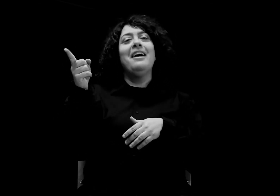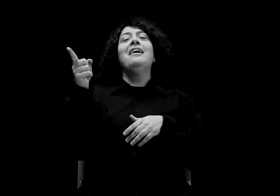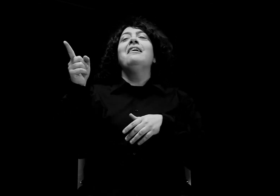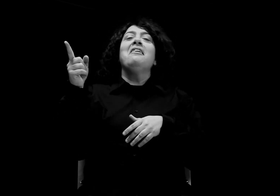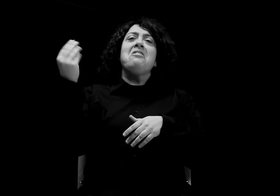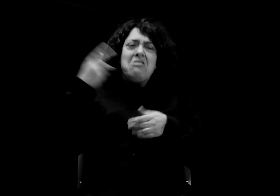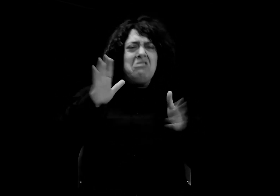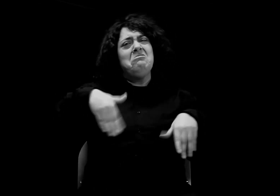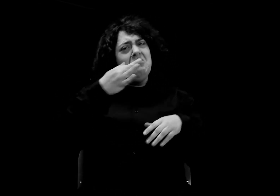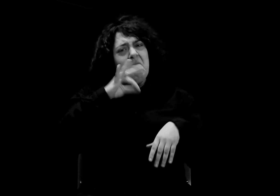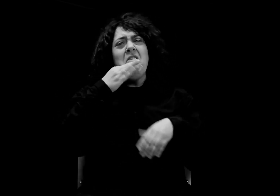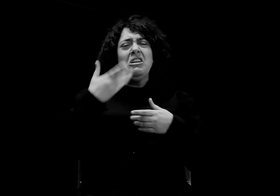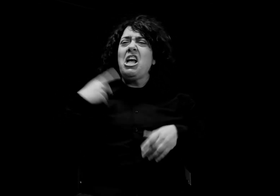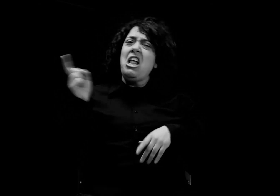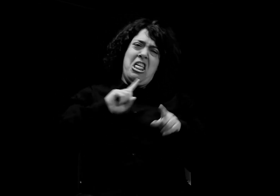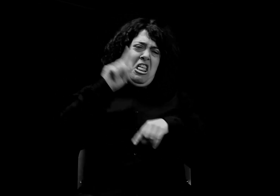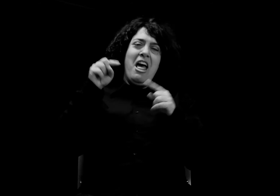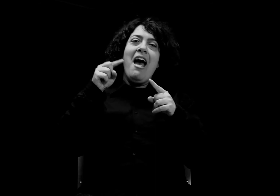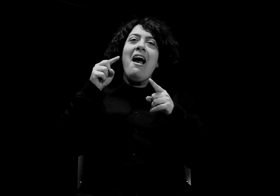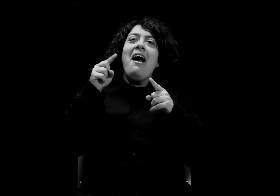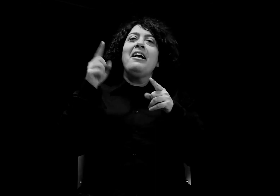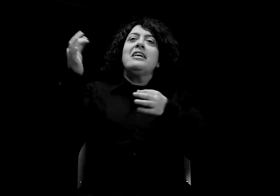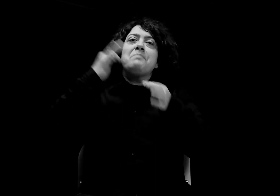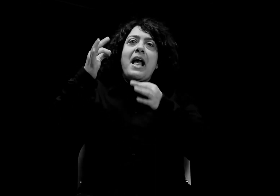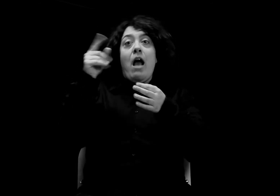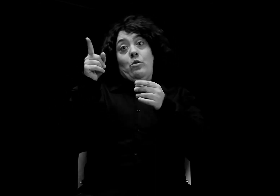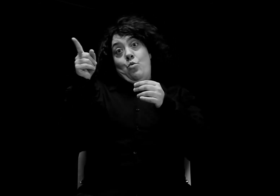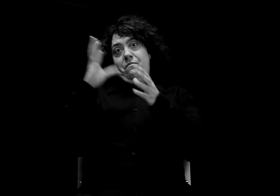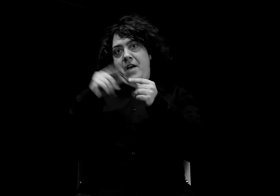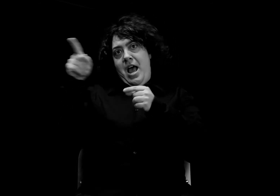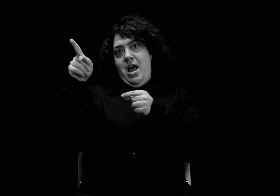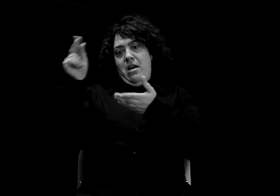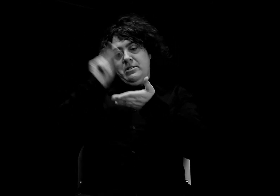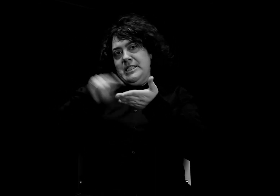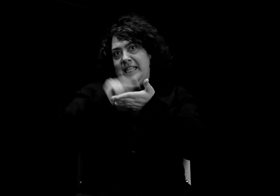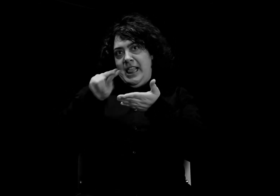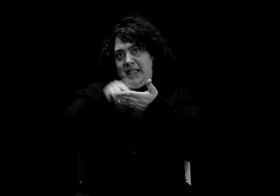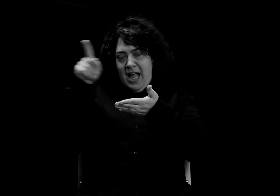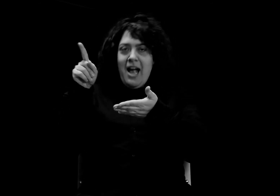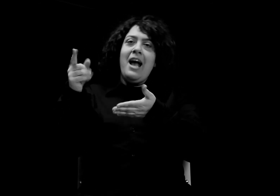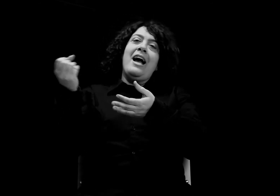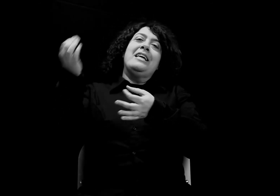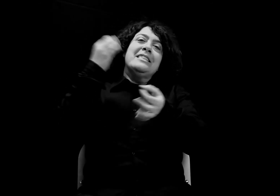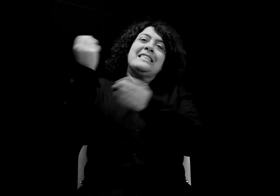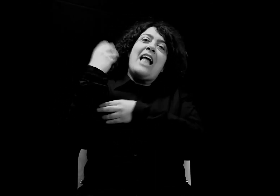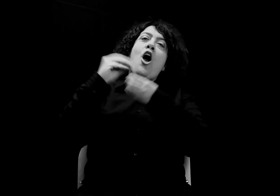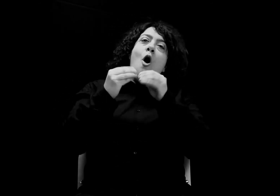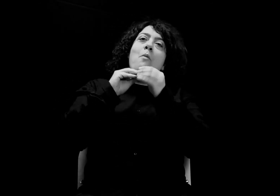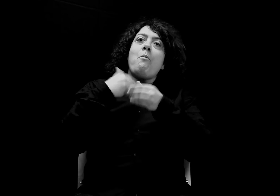kami motivo e mi convinse a parteciparvi mi disse cosa fare la poesia opera sua mi insegnò